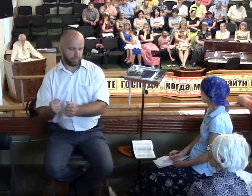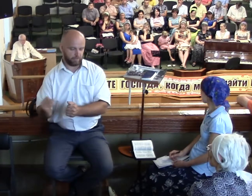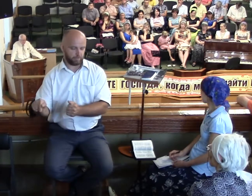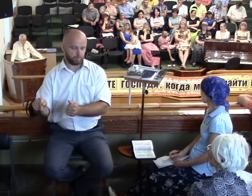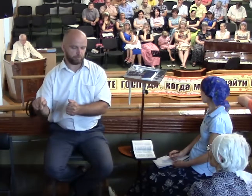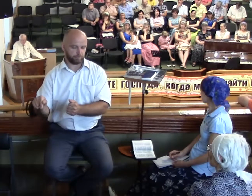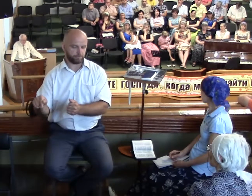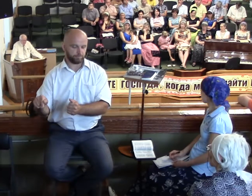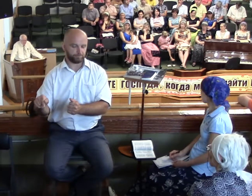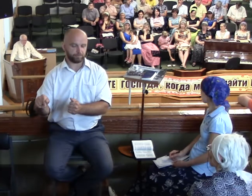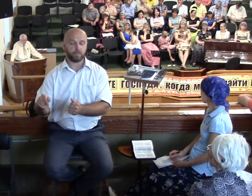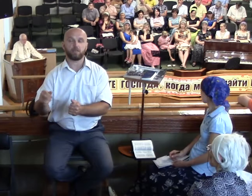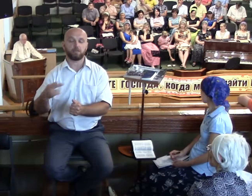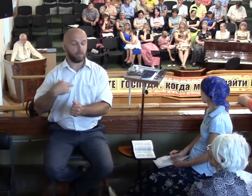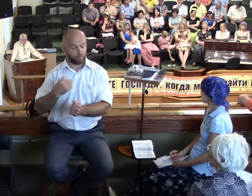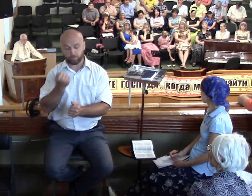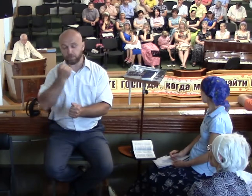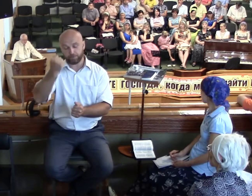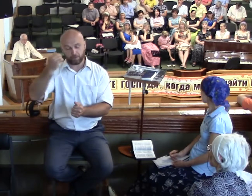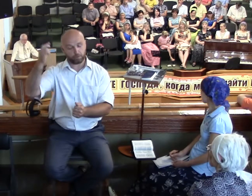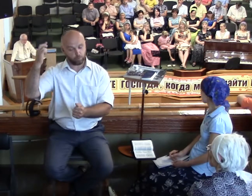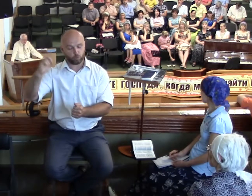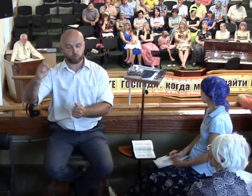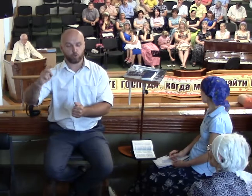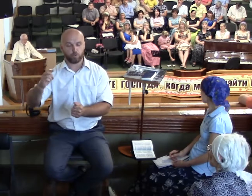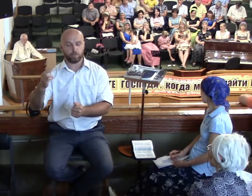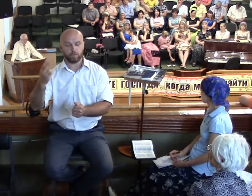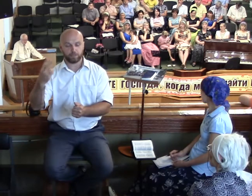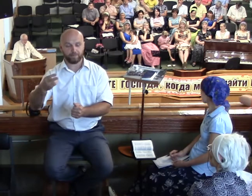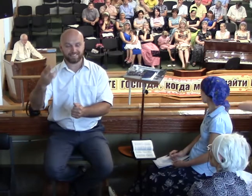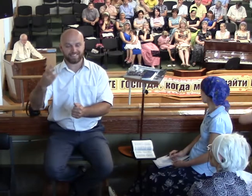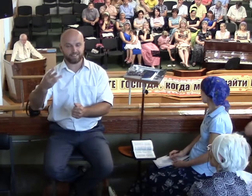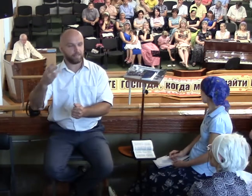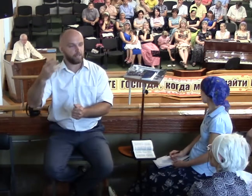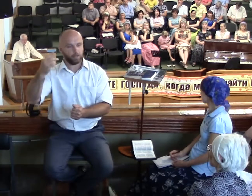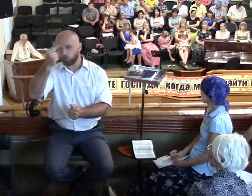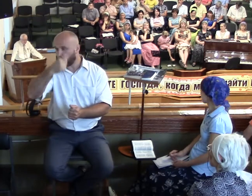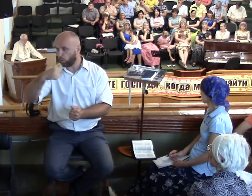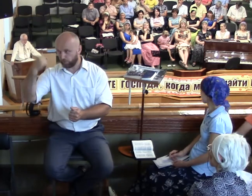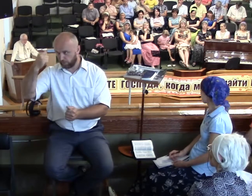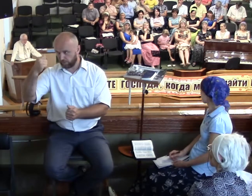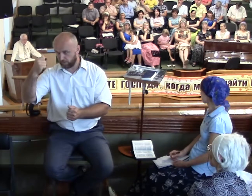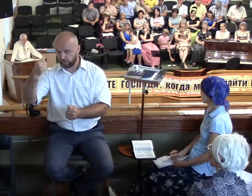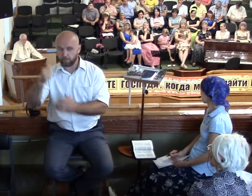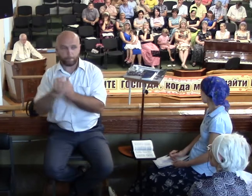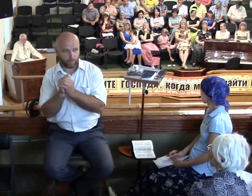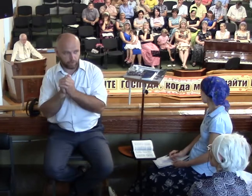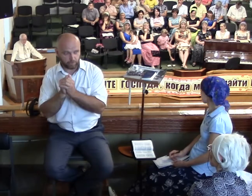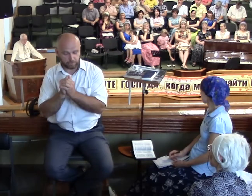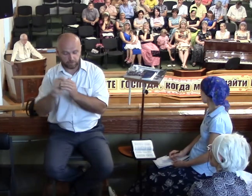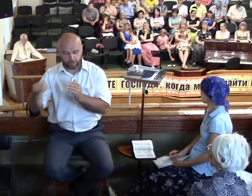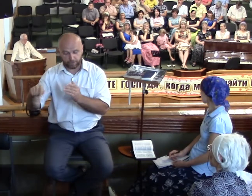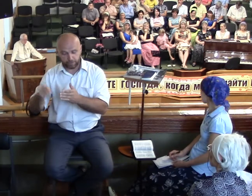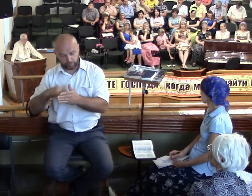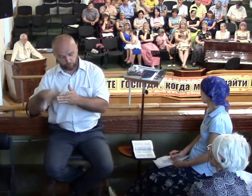хотели, чтобы он был в аду. Я благодарен Богу, что после 23 лет ежедневных молитв в семье, он покаялся.